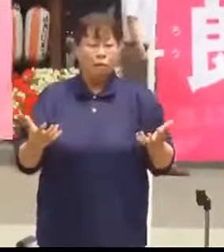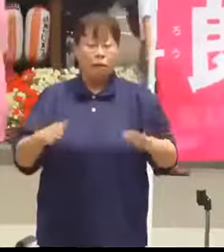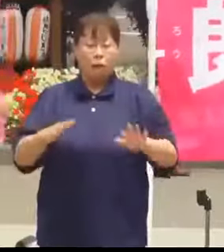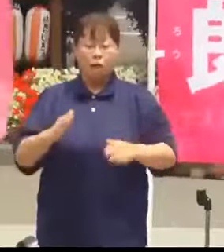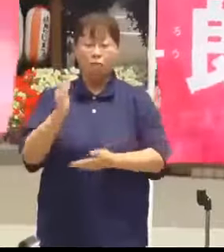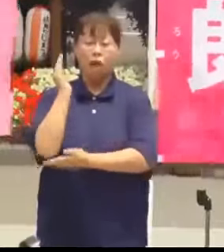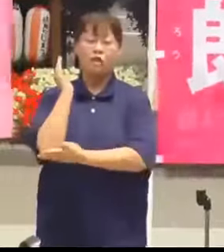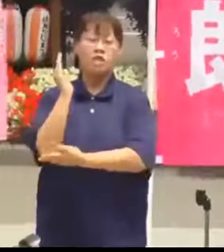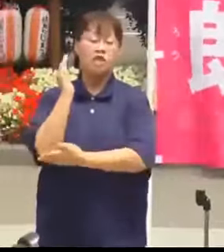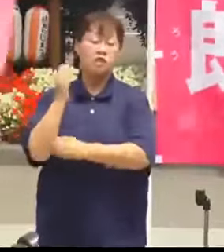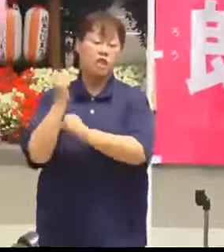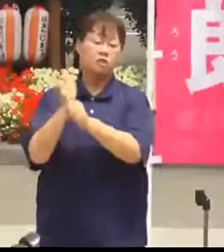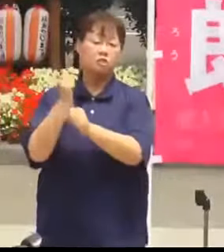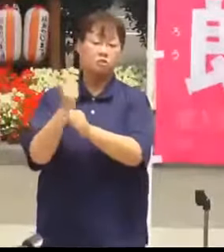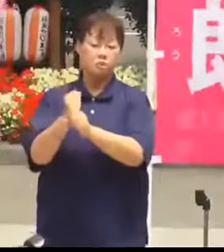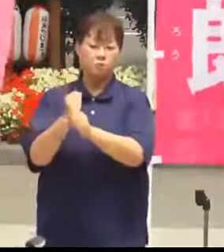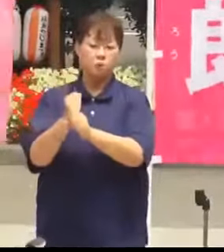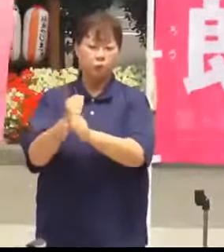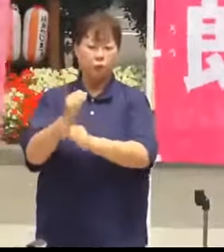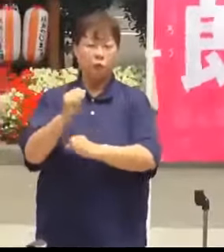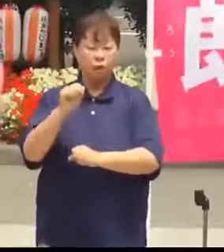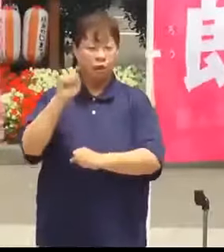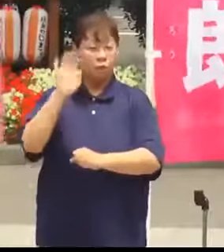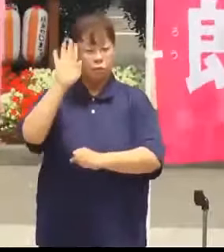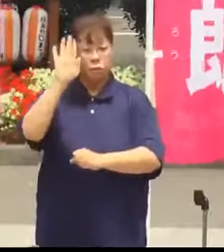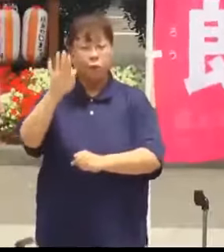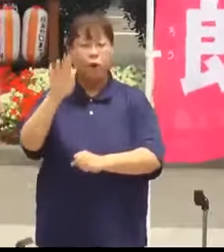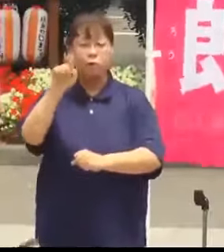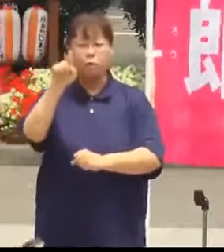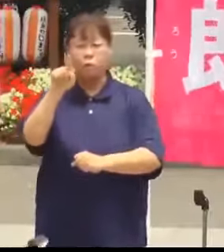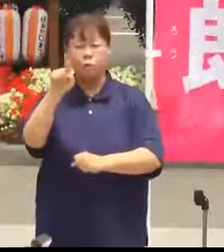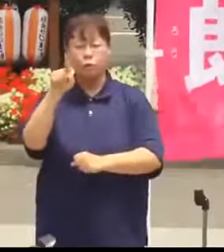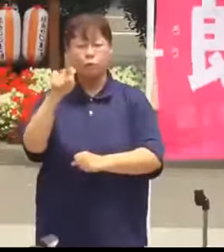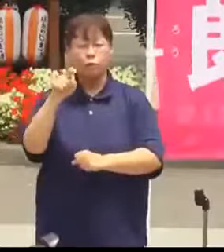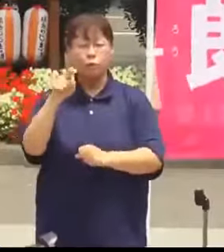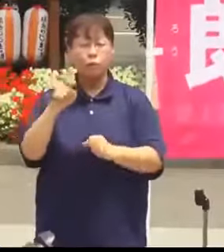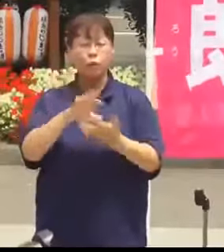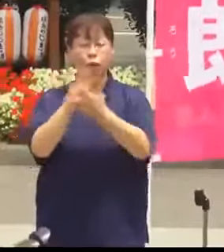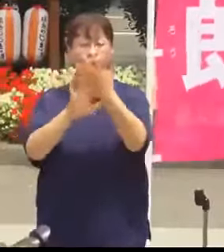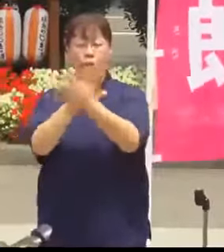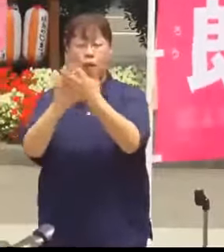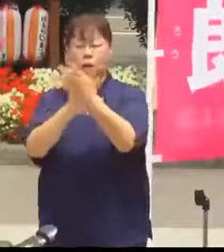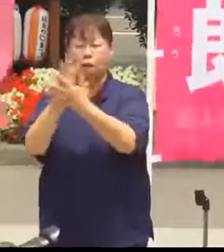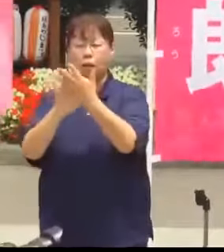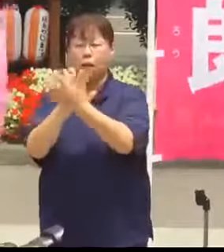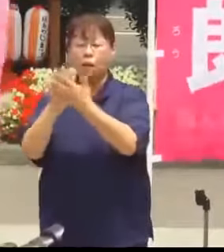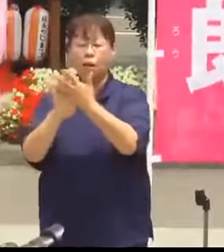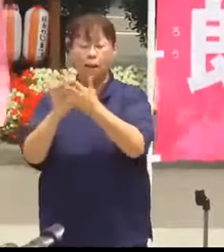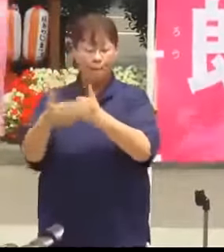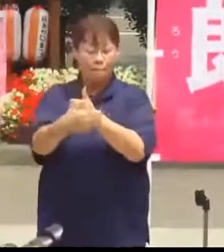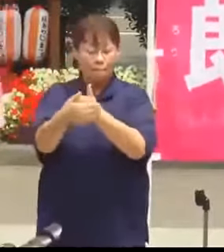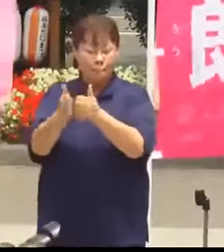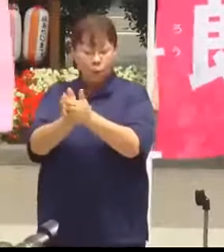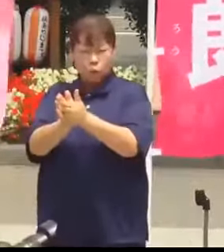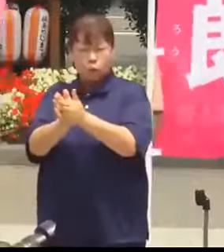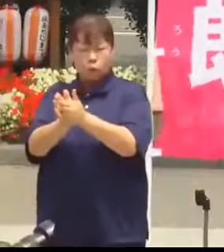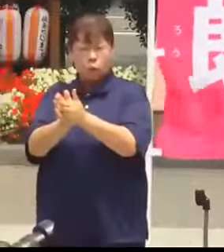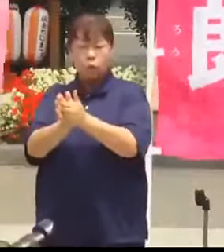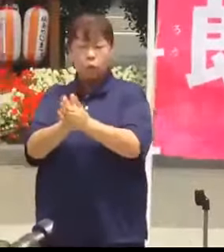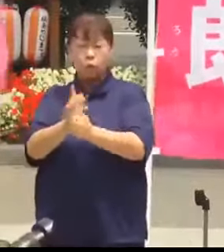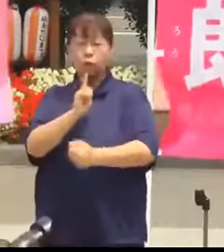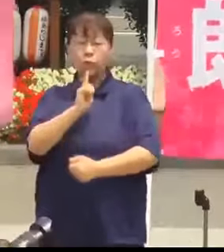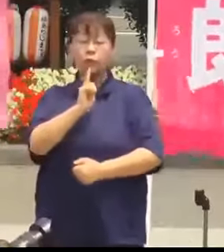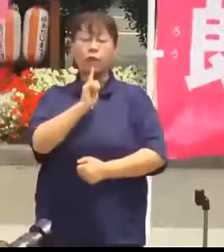が作り出そうとしているのはそんなこうなんですよ星を名乗りながら星を